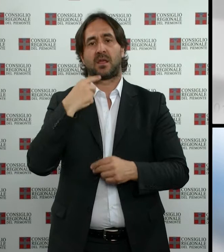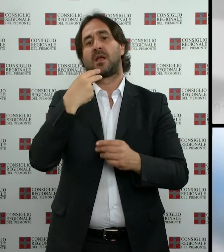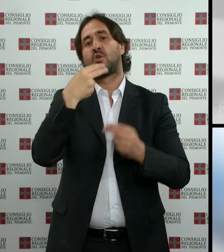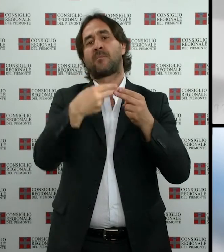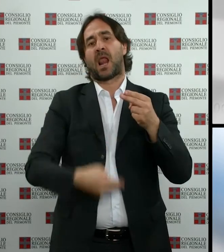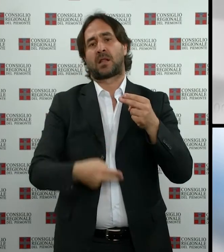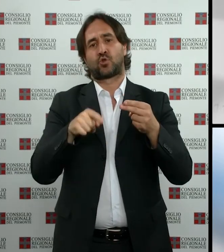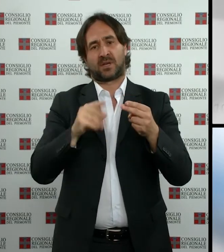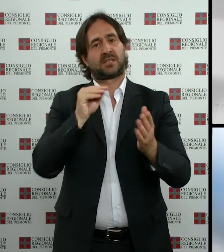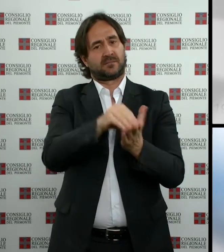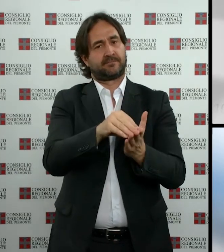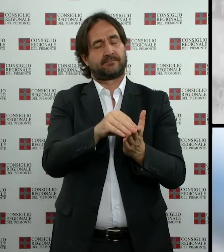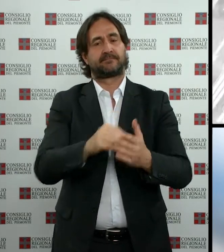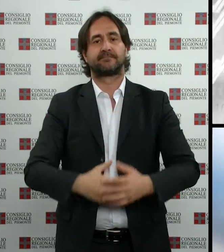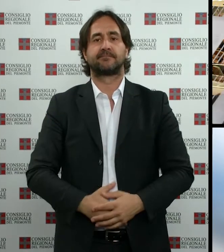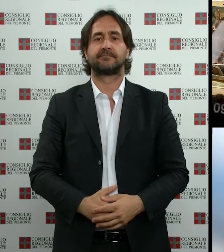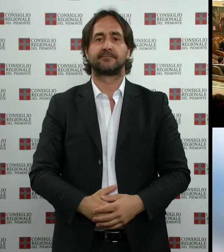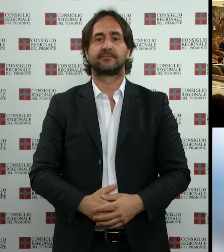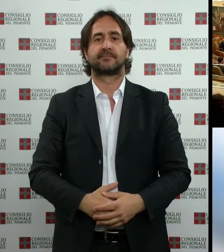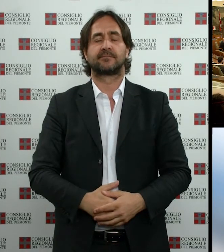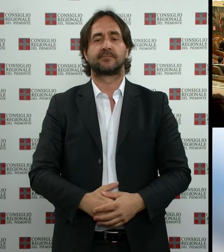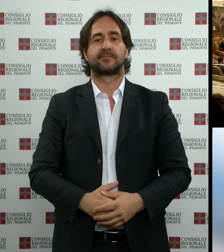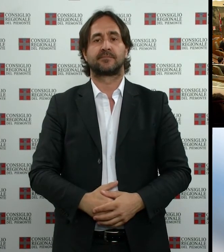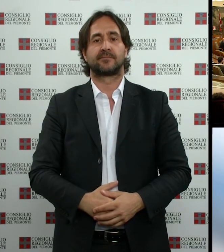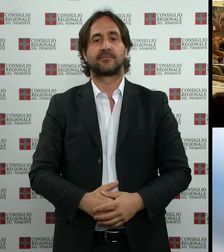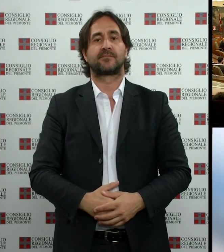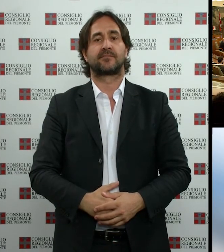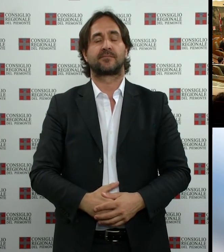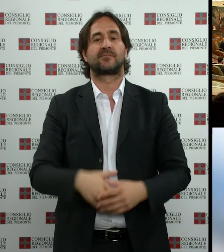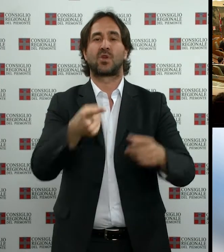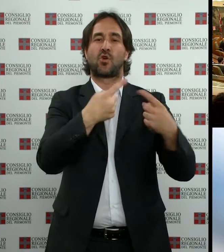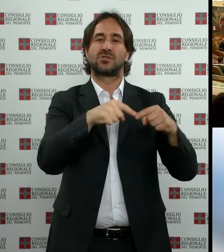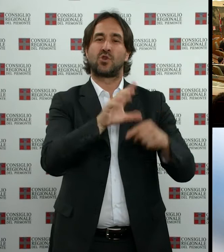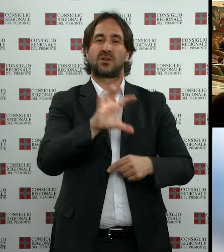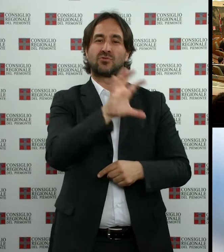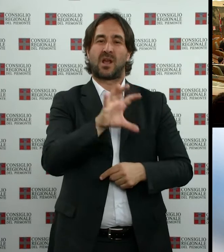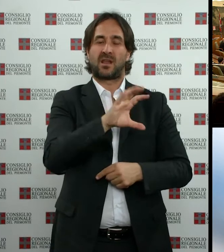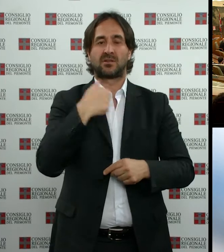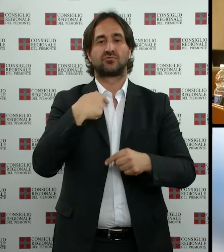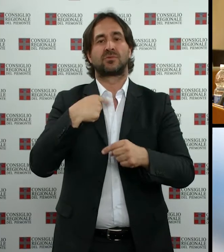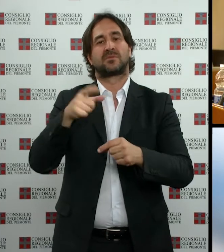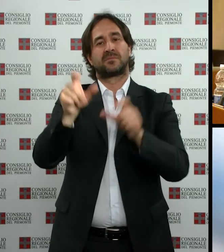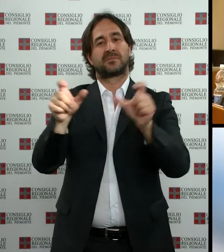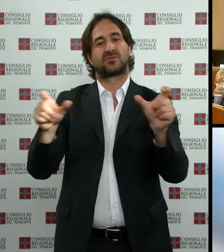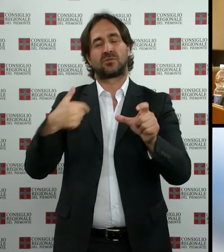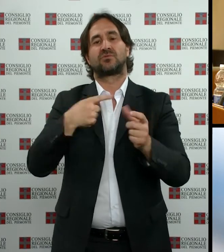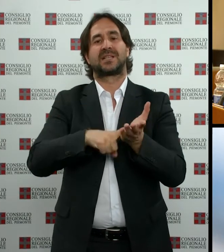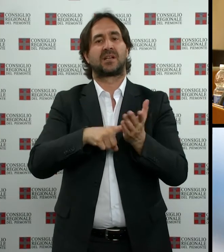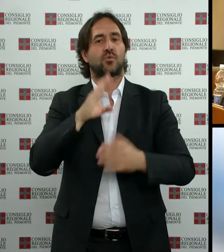In primo piano. Il Consiglio regionale ha nominato i componenti del Comitato Diritti Umani, organismo guidato dal presidente